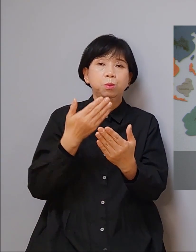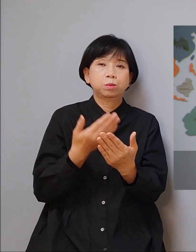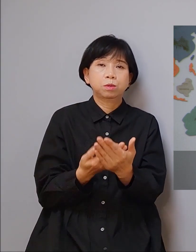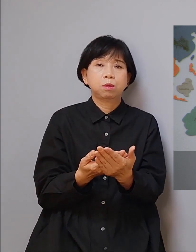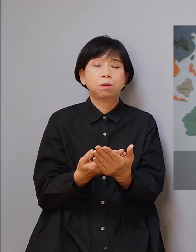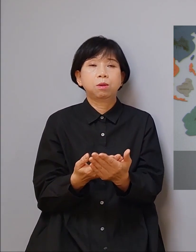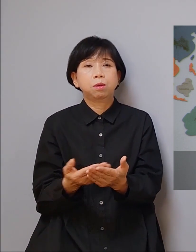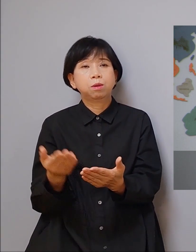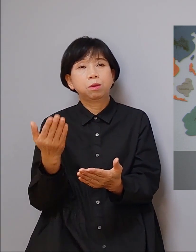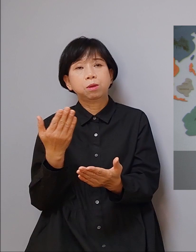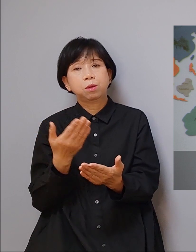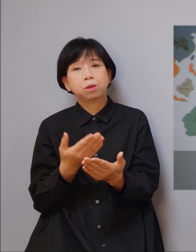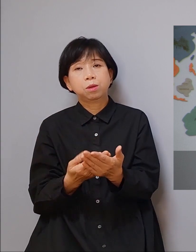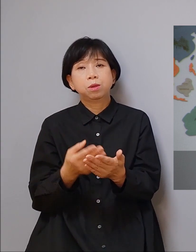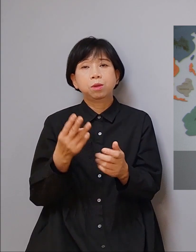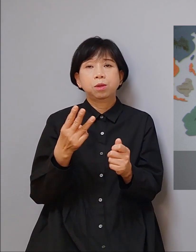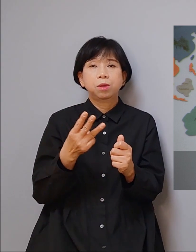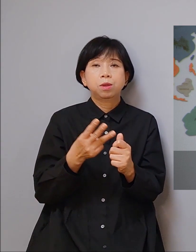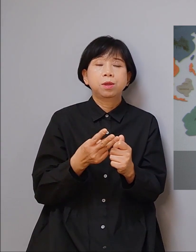인도하소서.